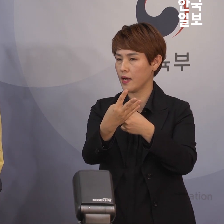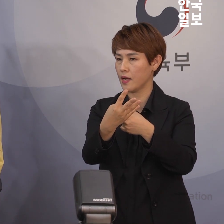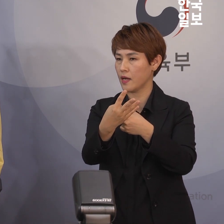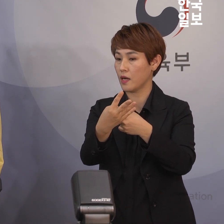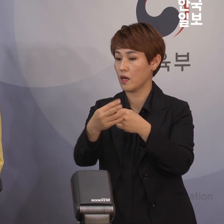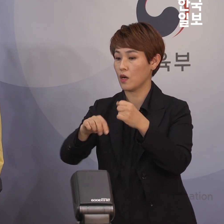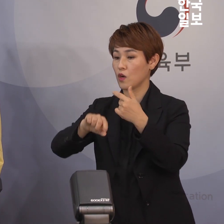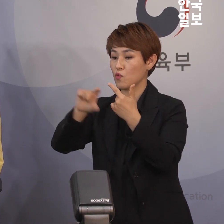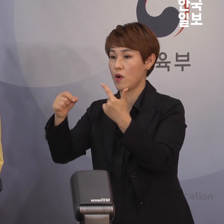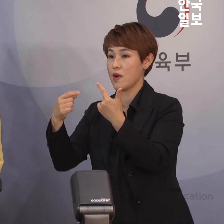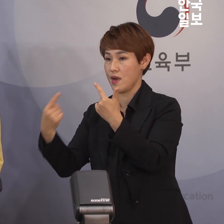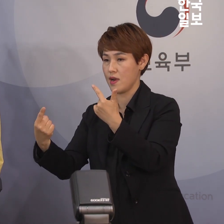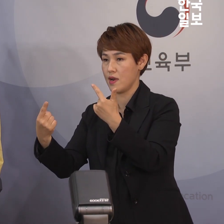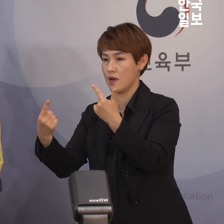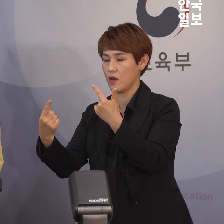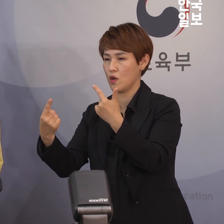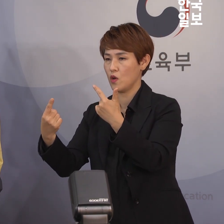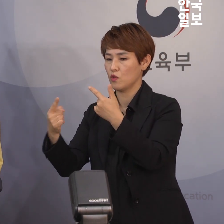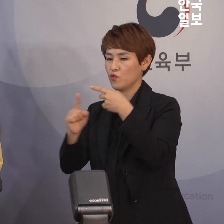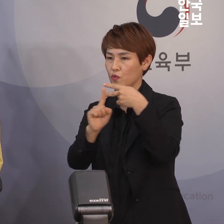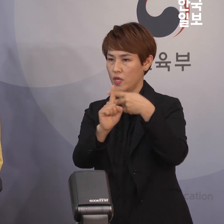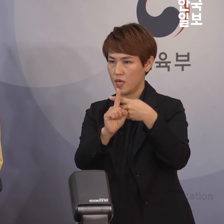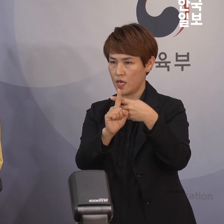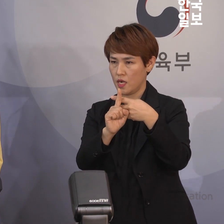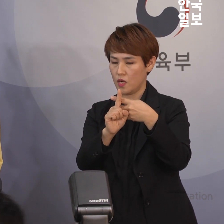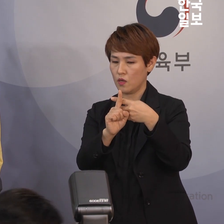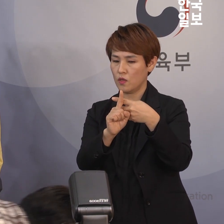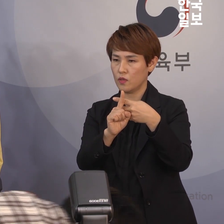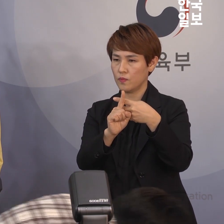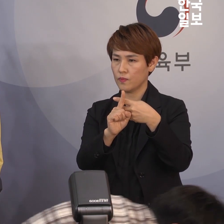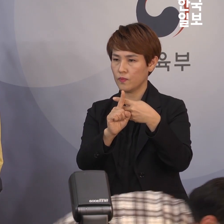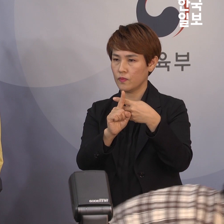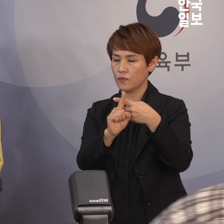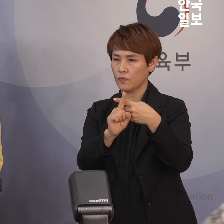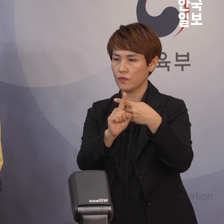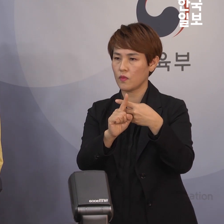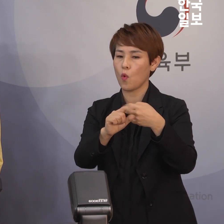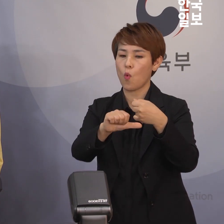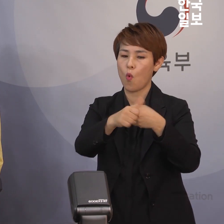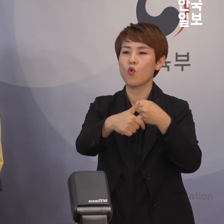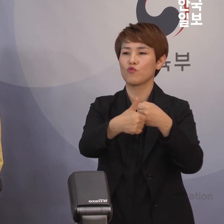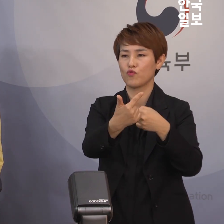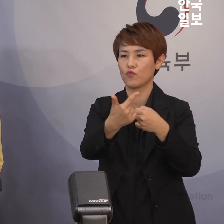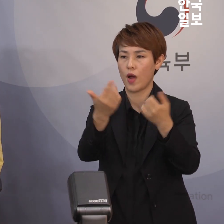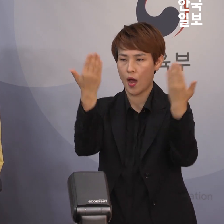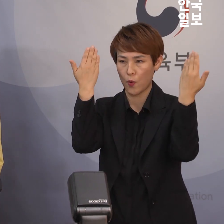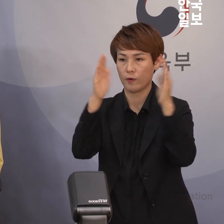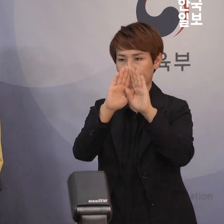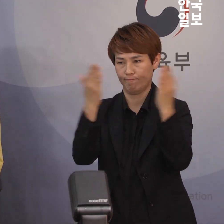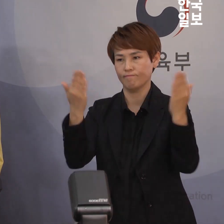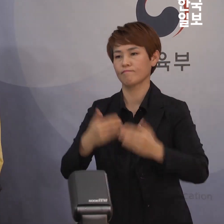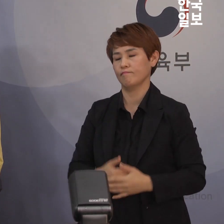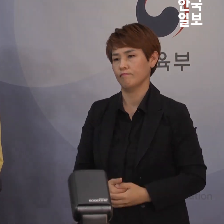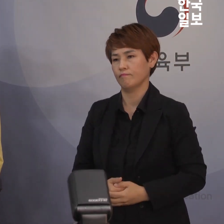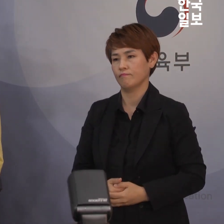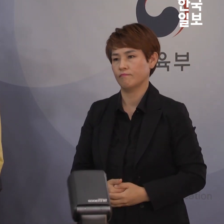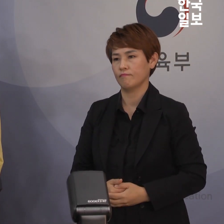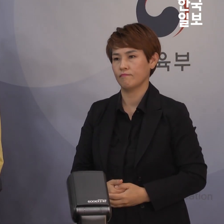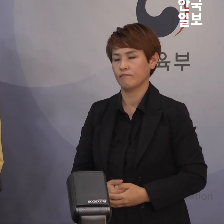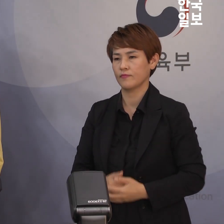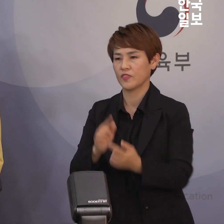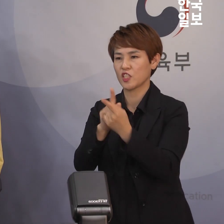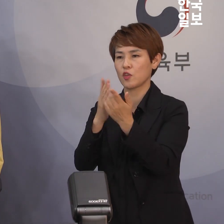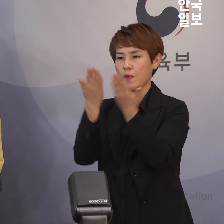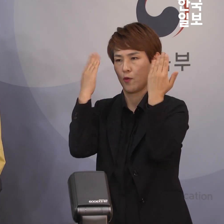마지막 6월 1일에는 중1, 초 5, 6학년이 등교 수업을 시작할